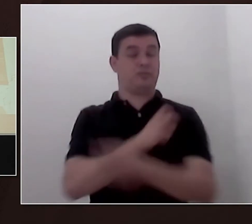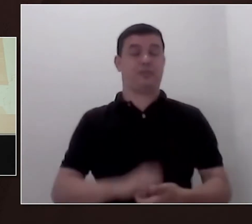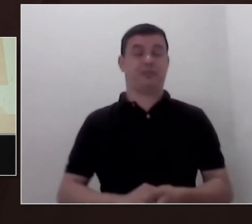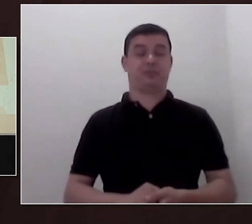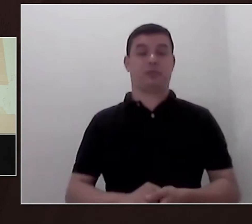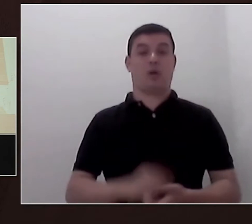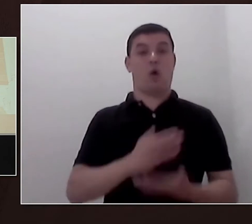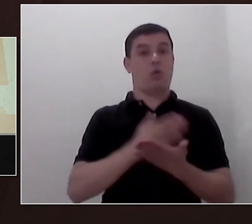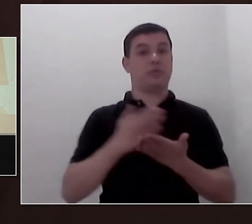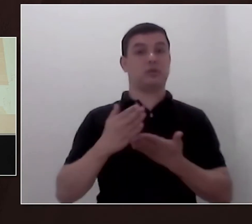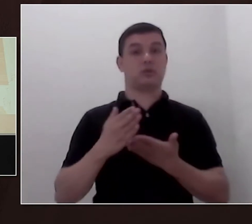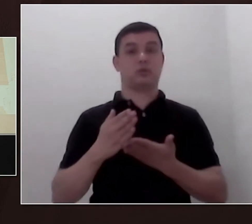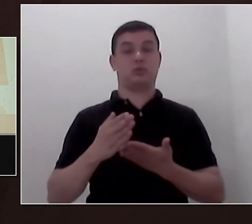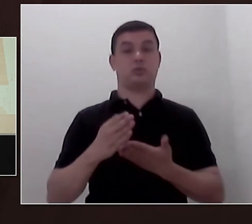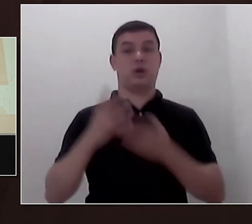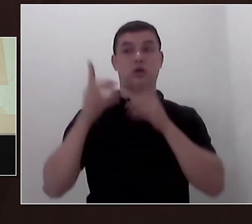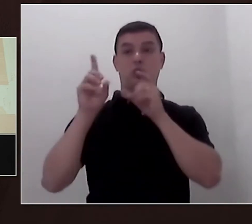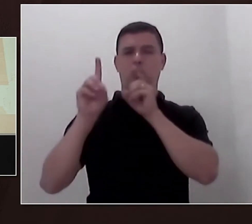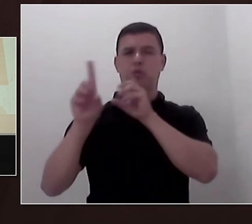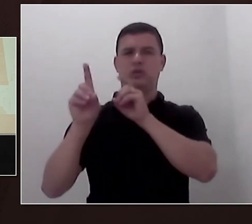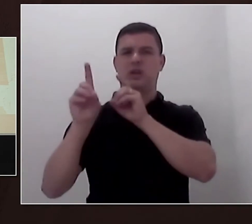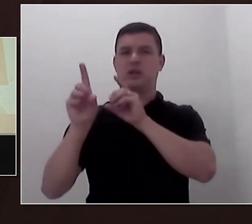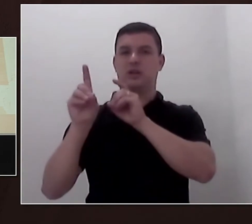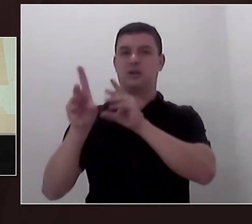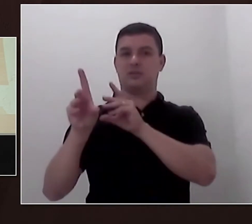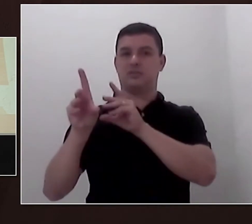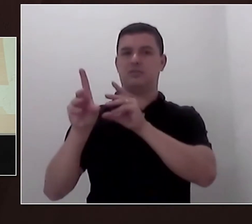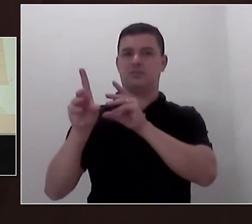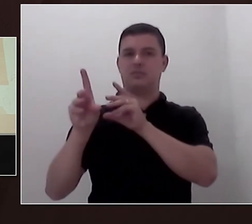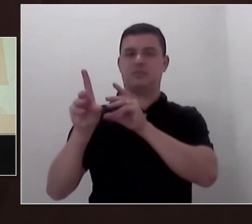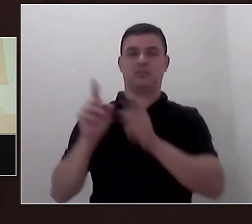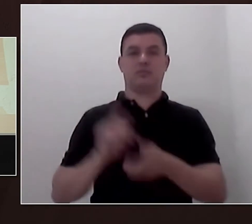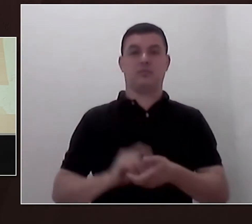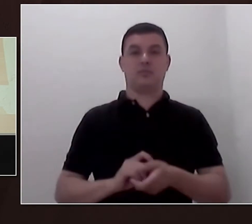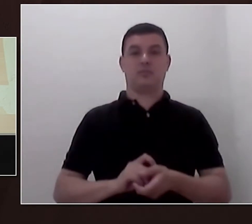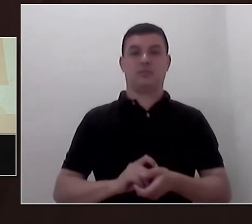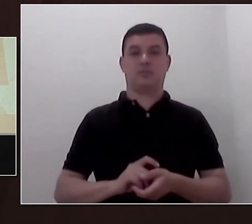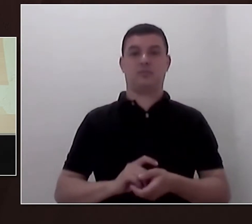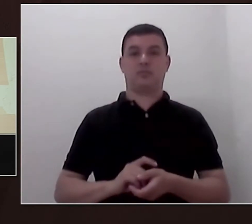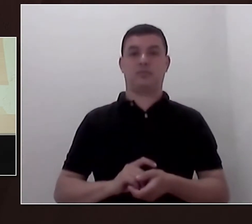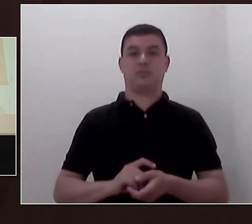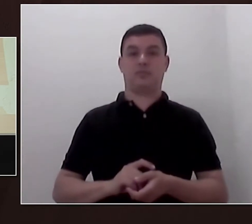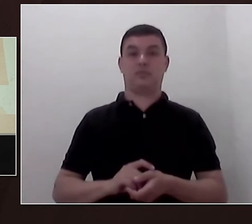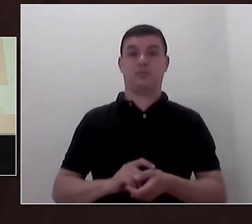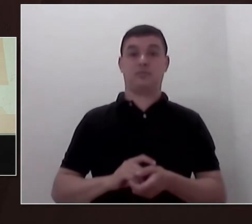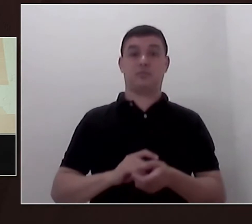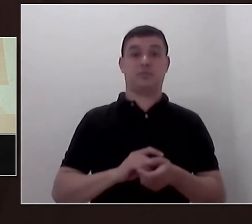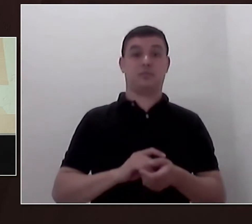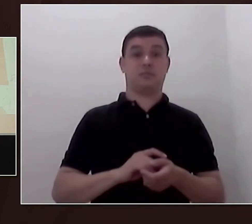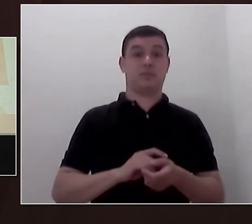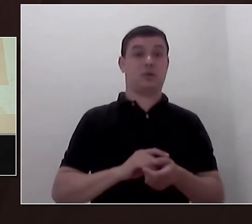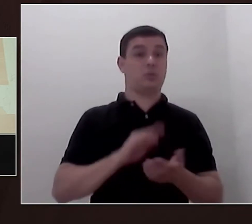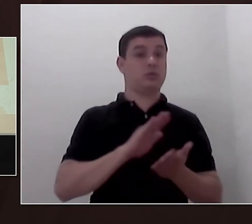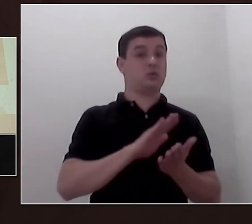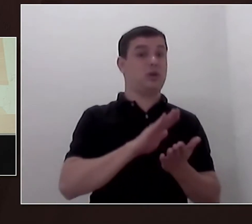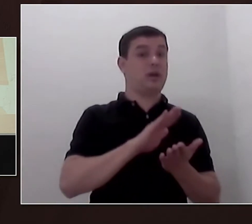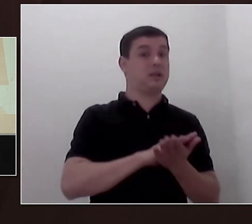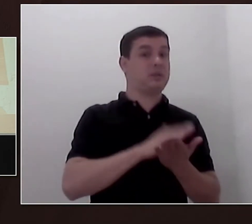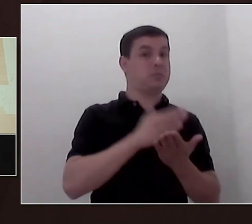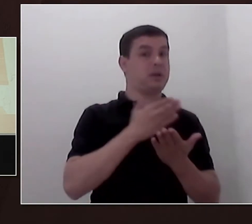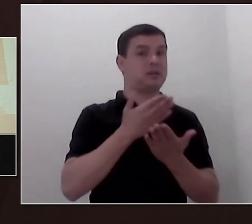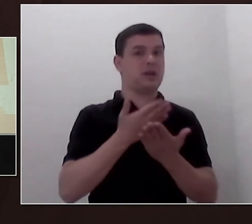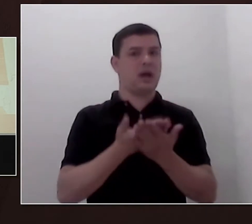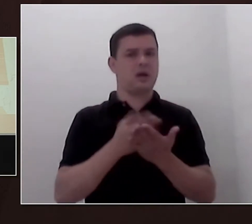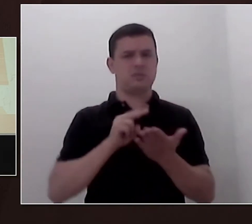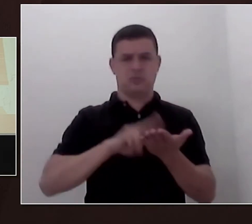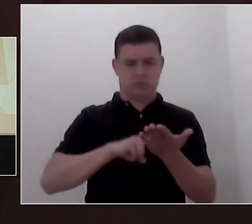forma e corpo ao método alexandrino de interpretação das Escrituras. Ele interpretava a